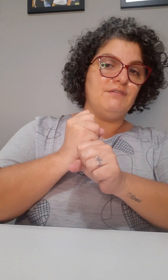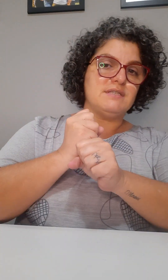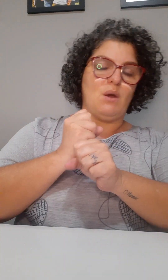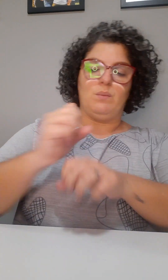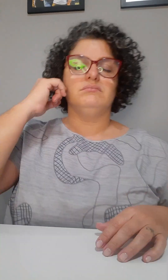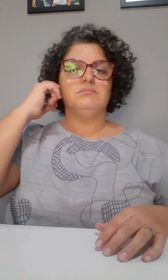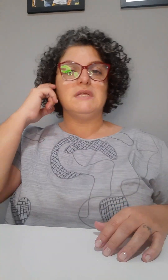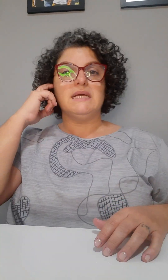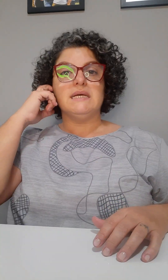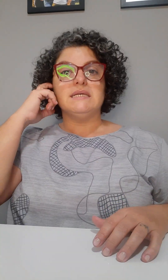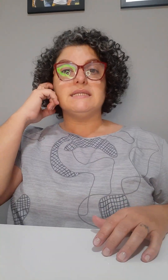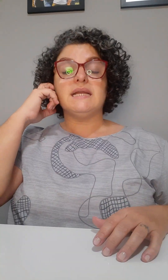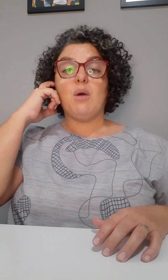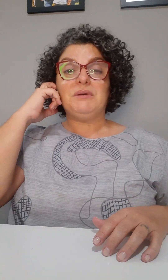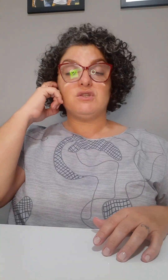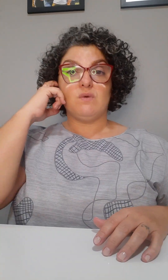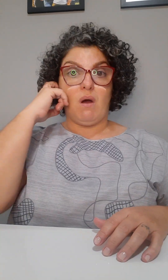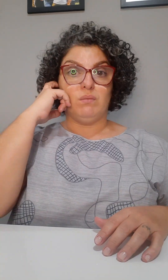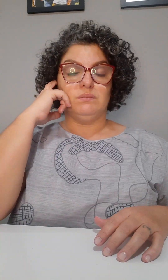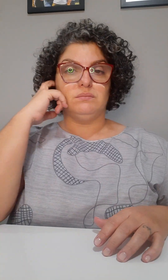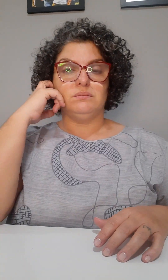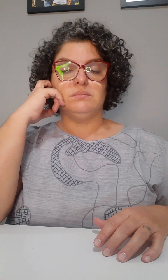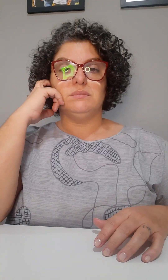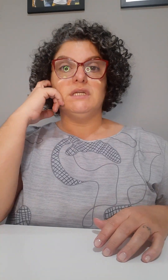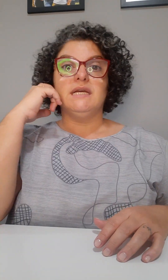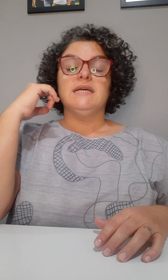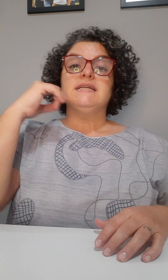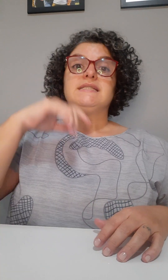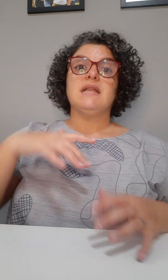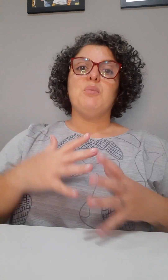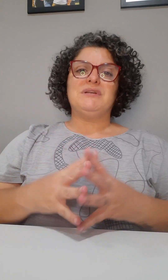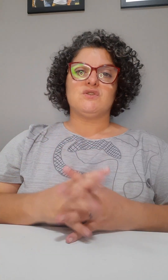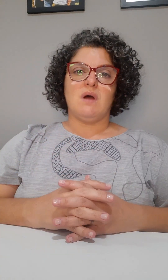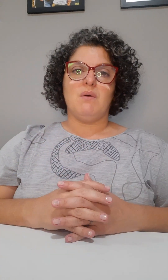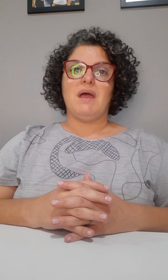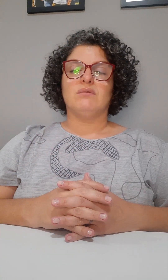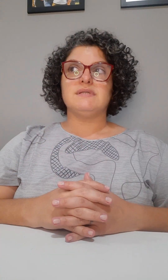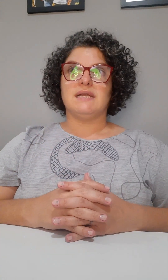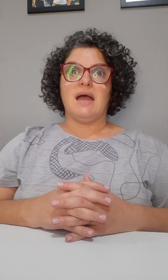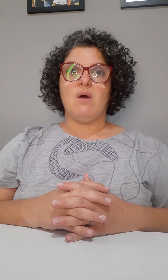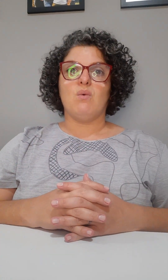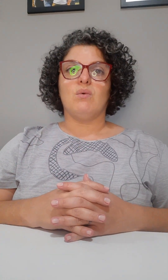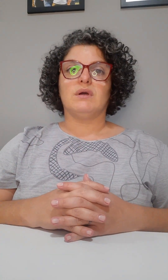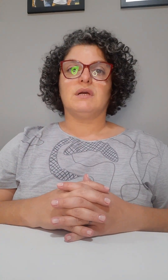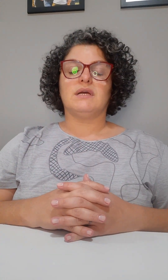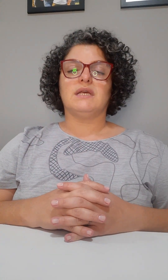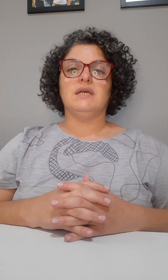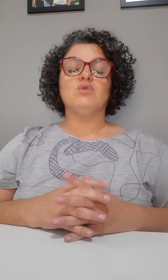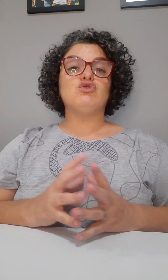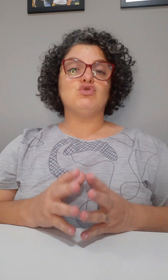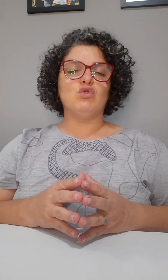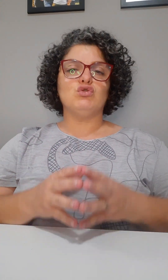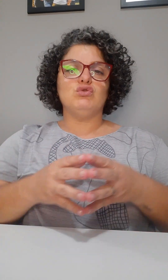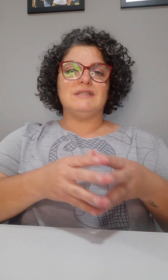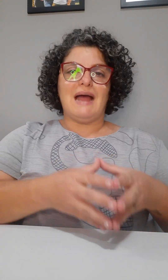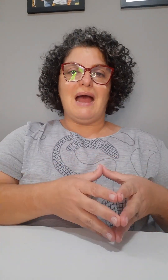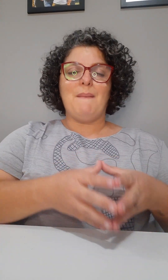revisão. Sinal pessoal. Sinal pessoal é um sinal que o surdo dá para